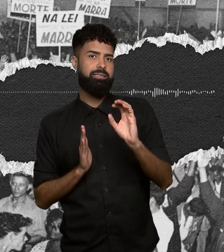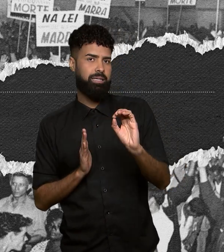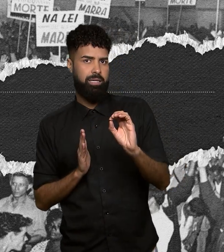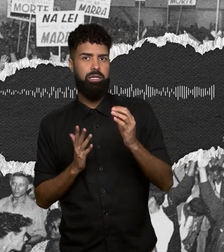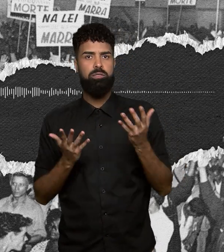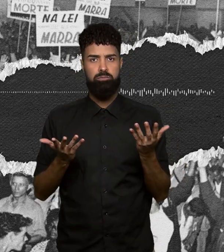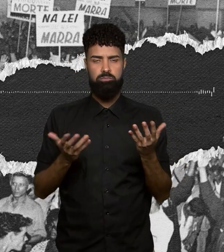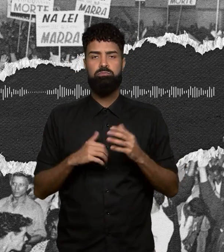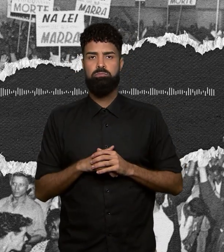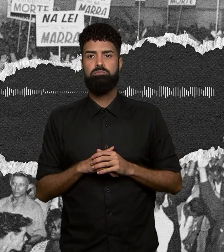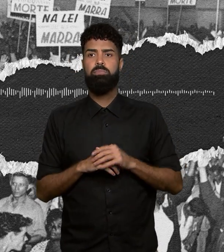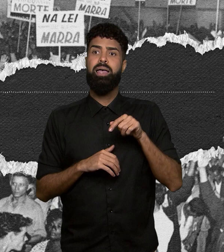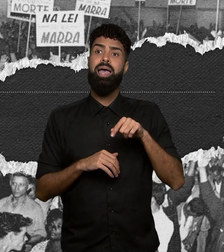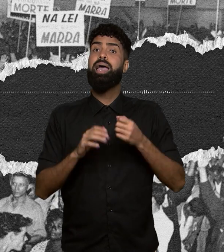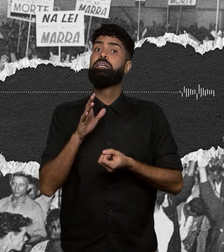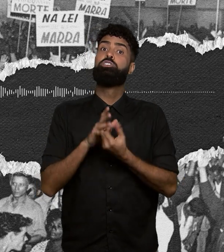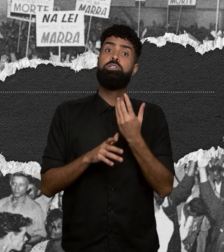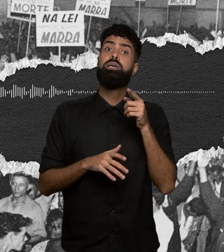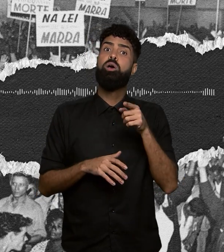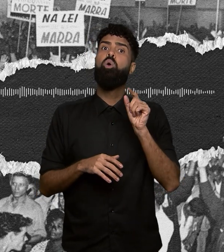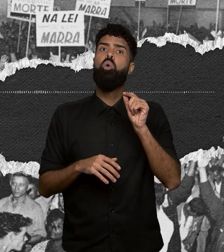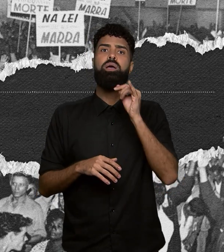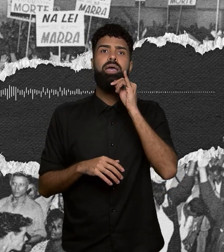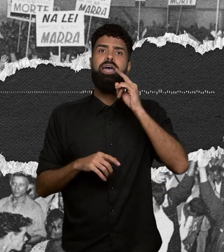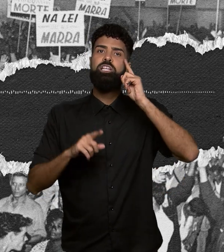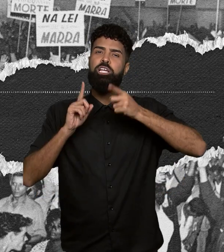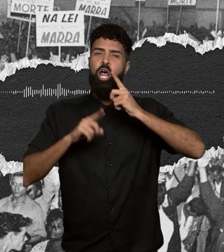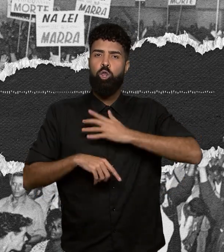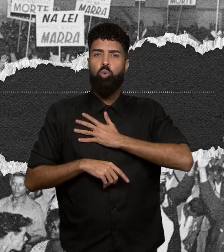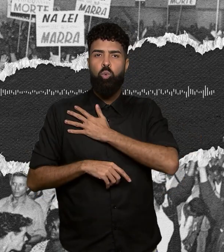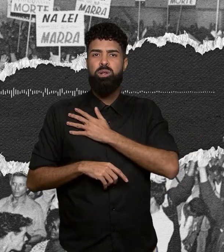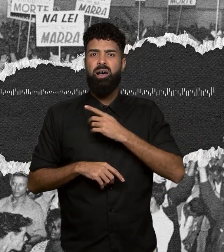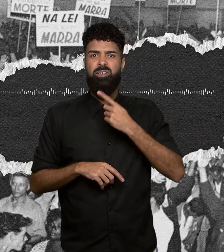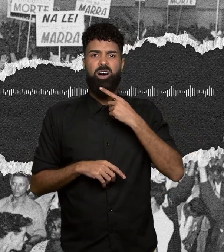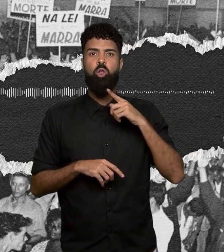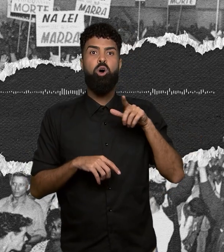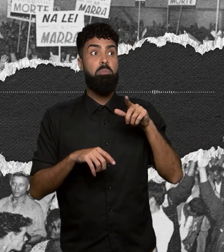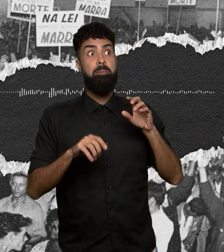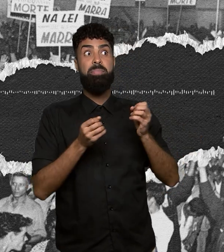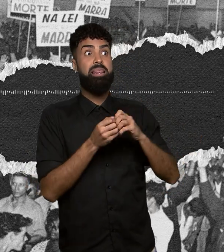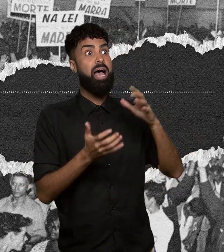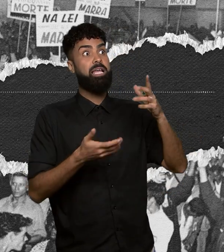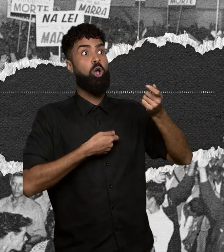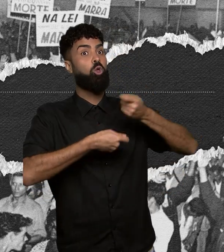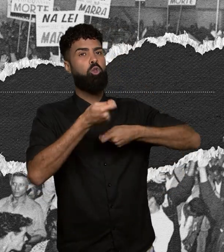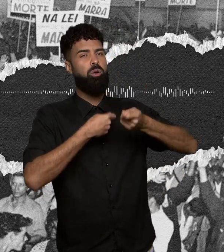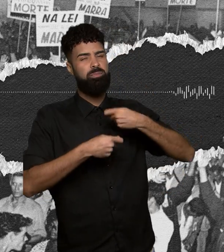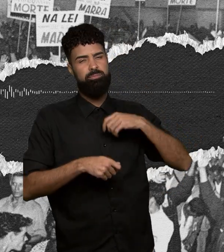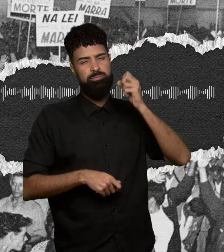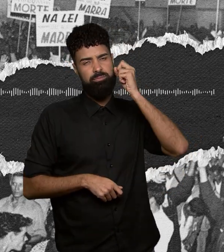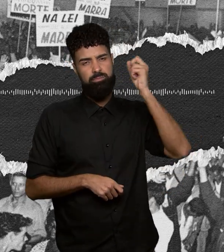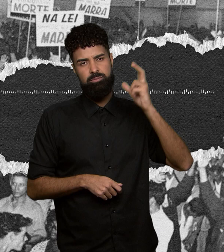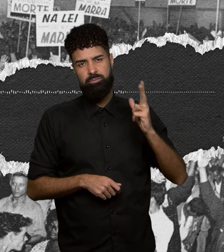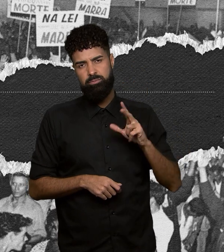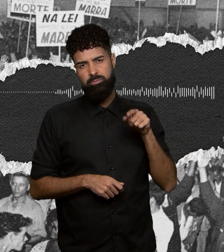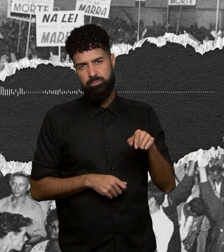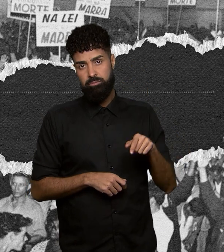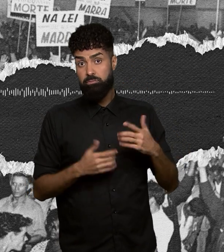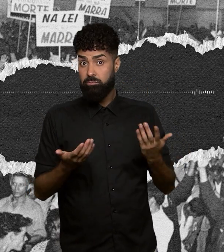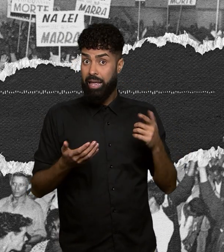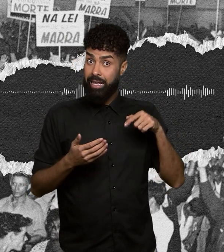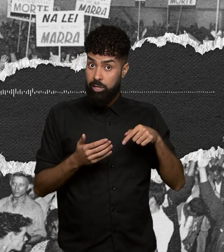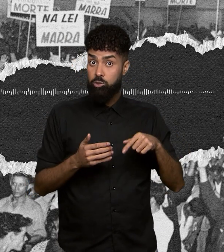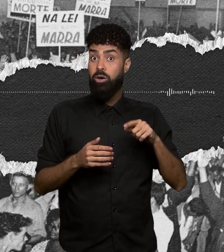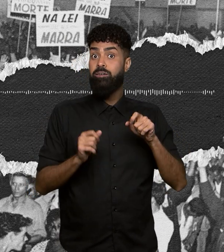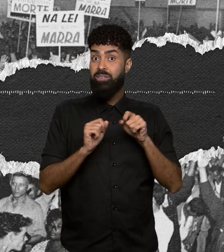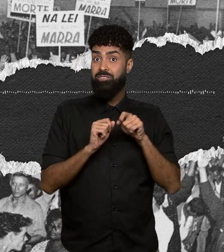60 e é o que gera o que a ditadura oportunisticamente chamou de milagre econômico e que vai ter